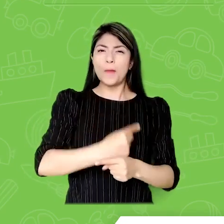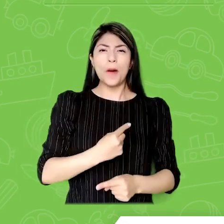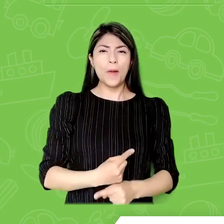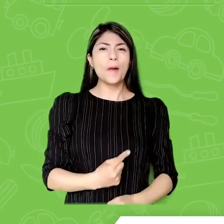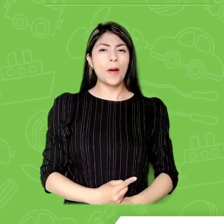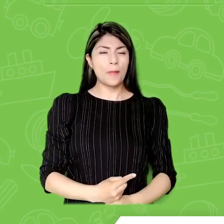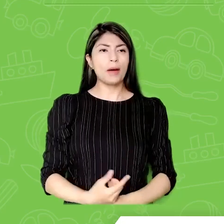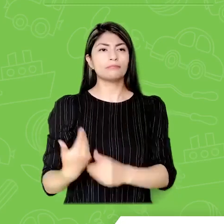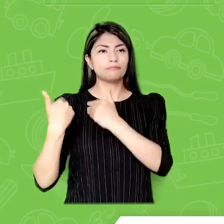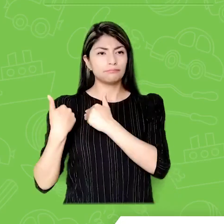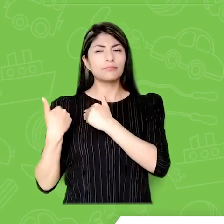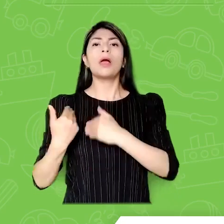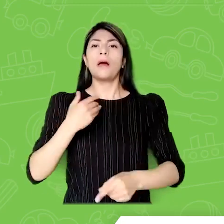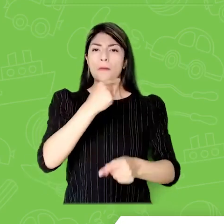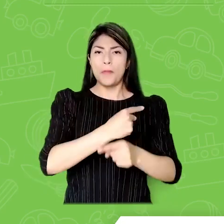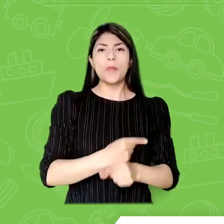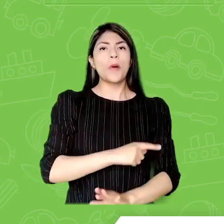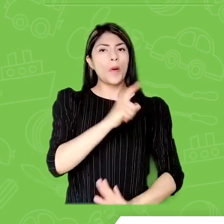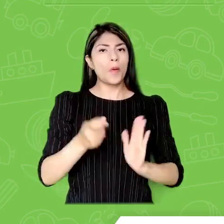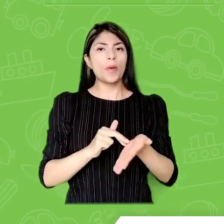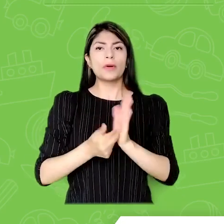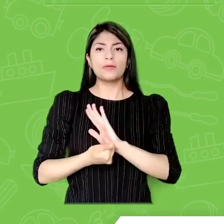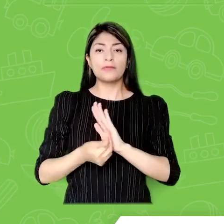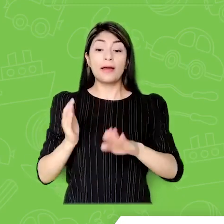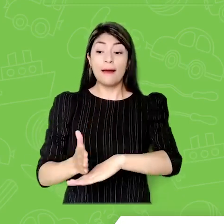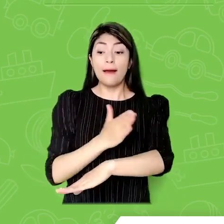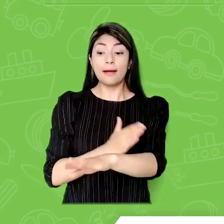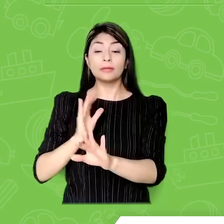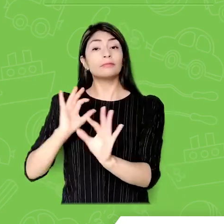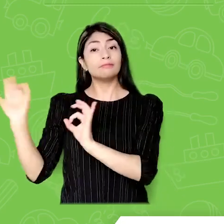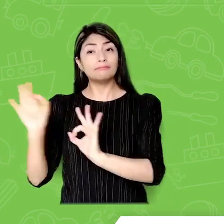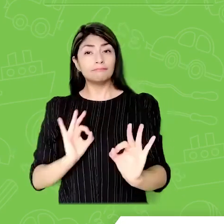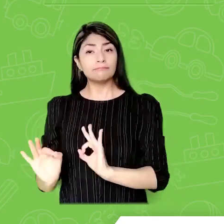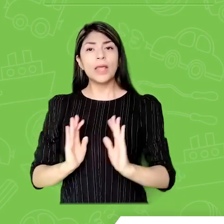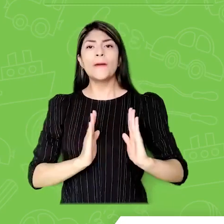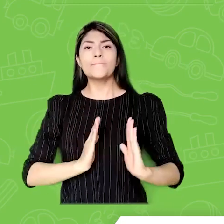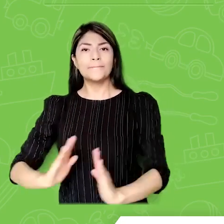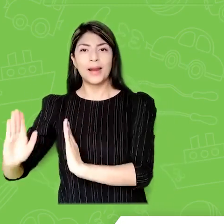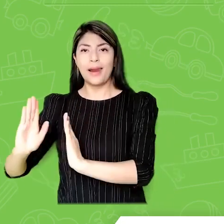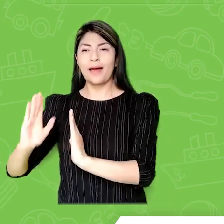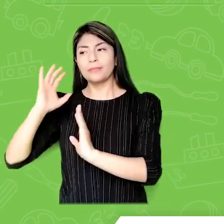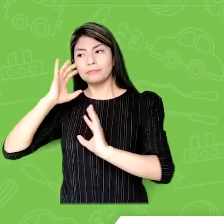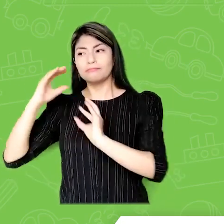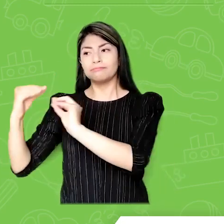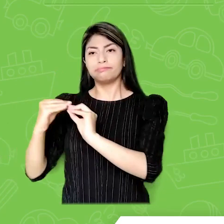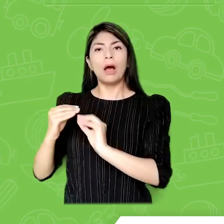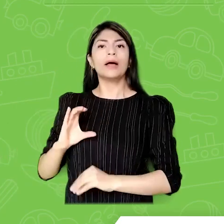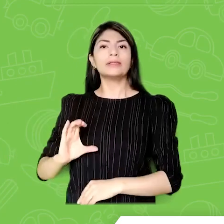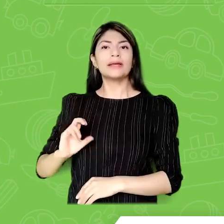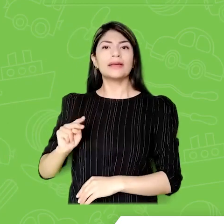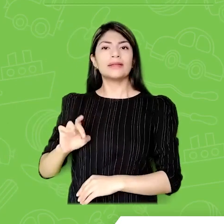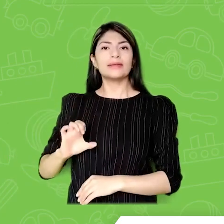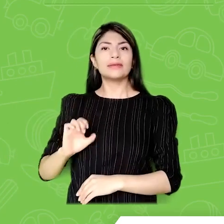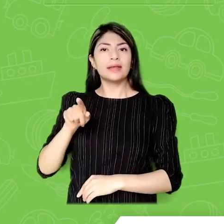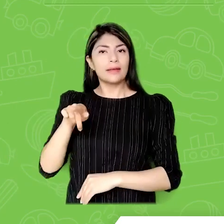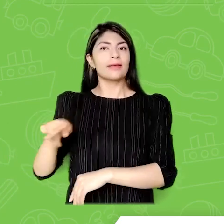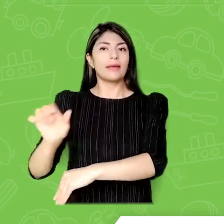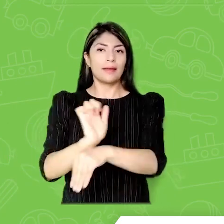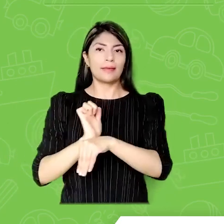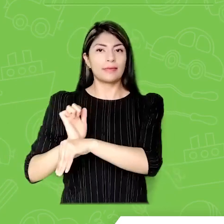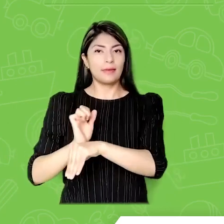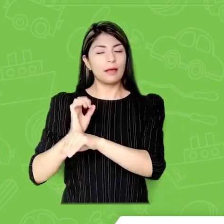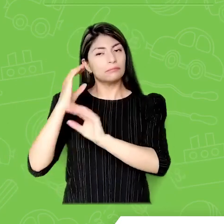obligación. Con relación al deber de planeación conjunta y armónica del concurso de méritos, la Corte